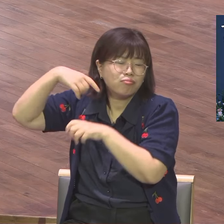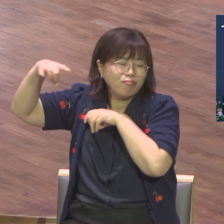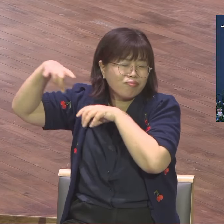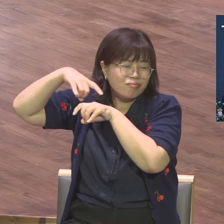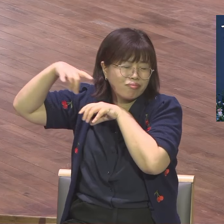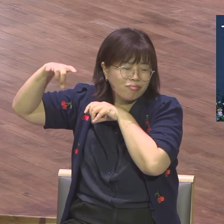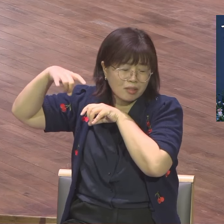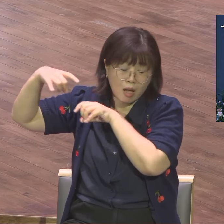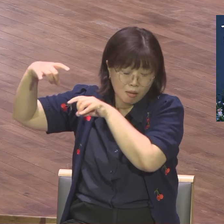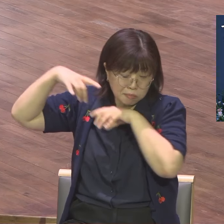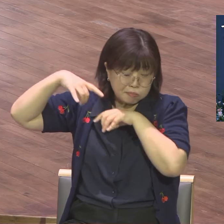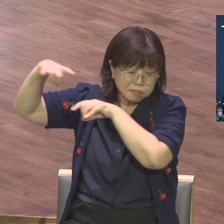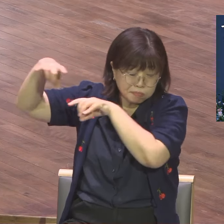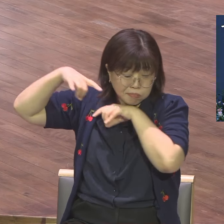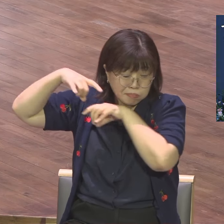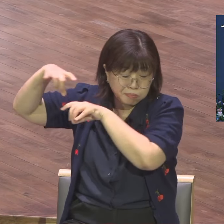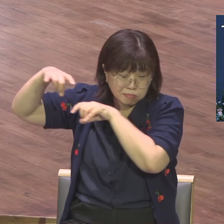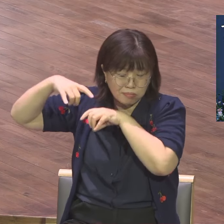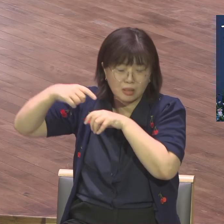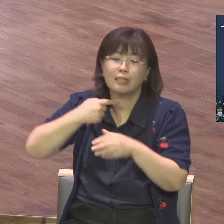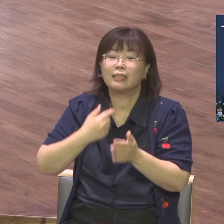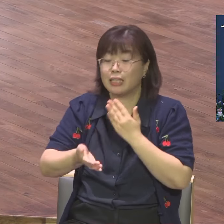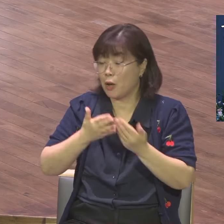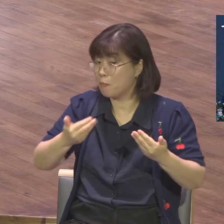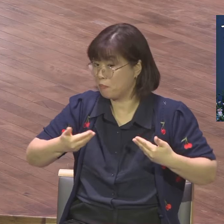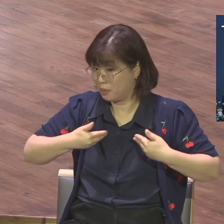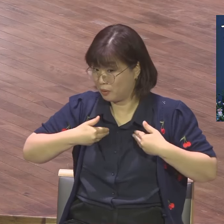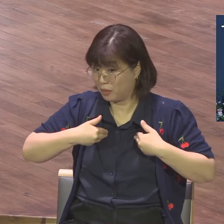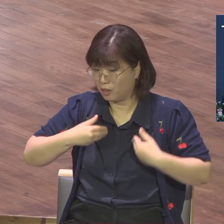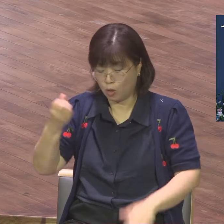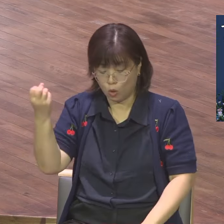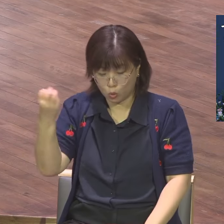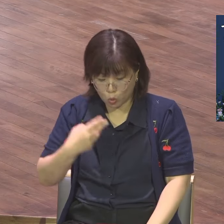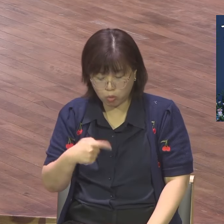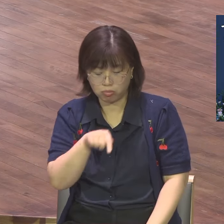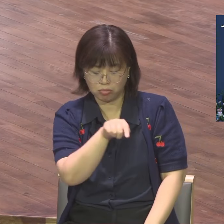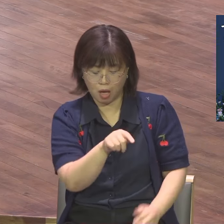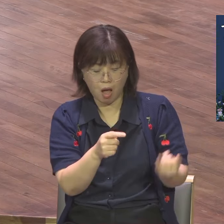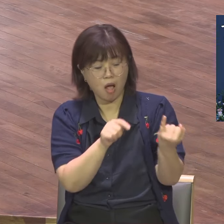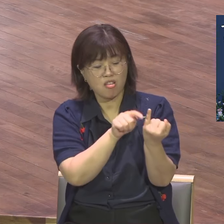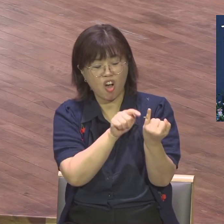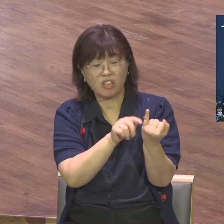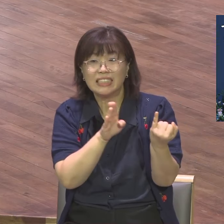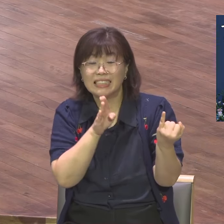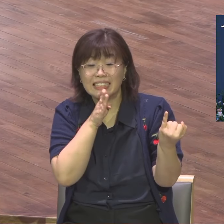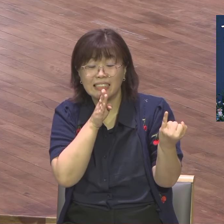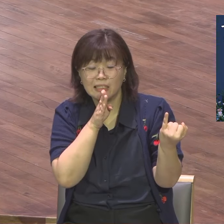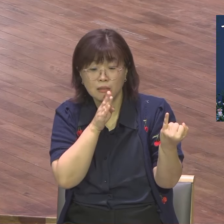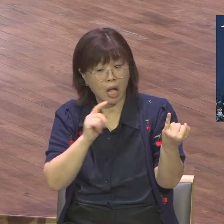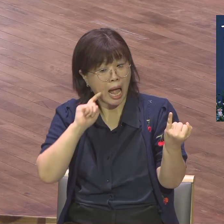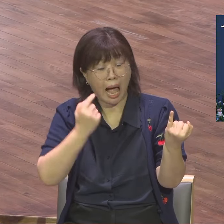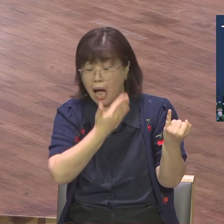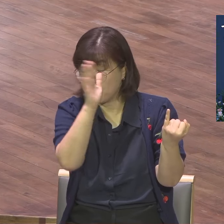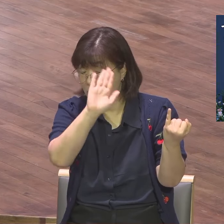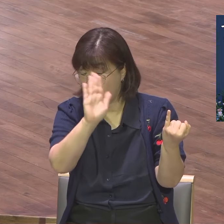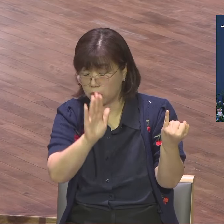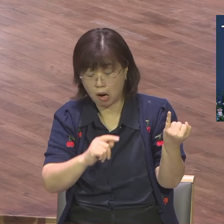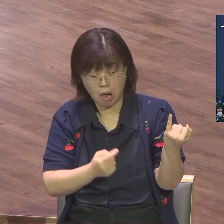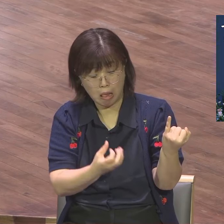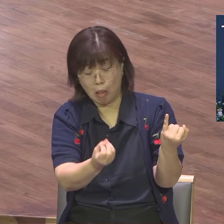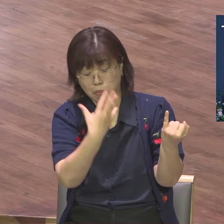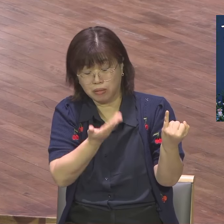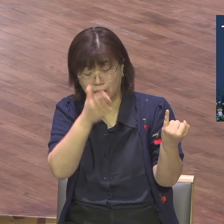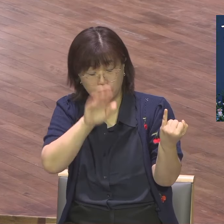잘나서 간다 그 영의 눈이 열 눈으로 바라보는 그 영의 눈 여러 눈이 중요한 건데 마음이 중요한 거예요. 환경이 중요한 거잖아요.